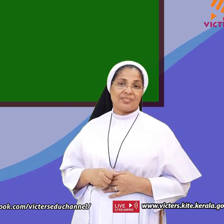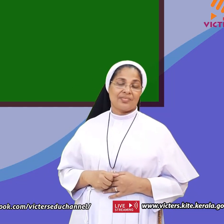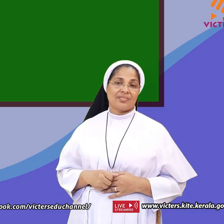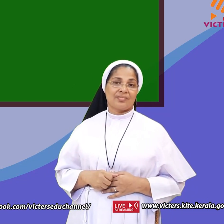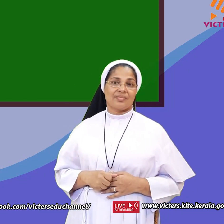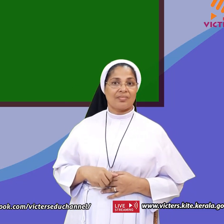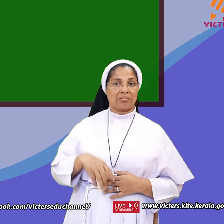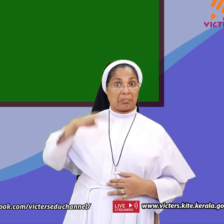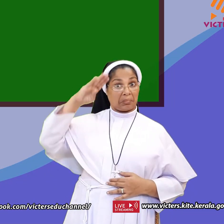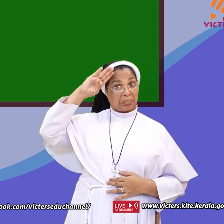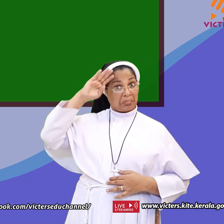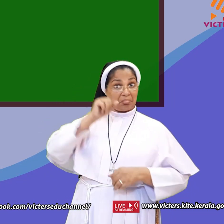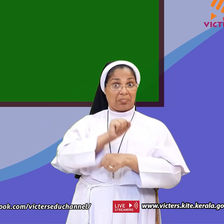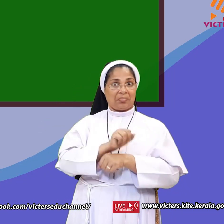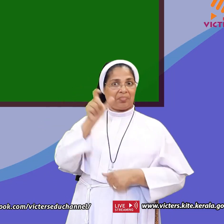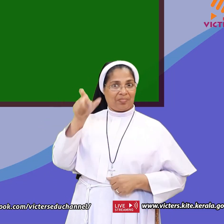പോലീസുകാർ